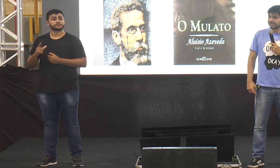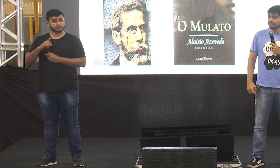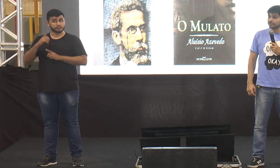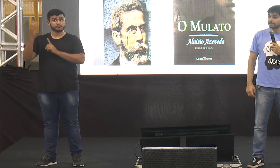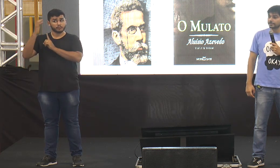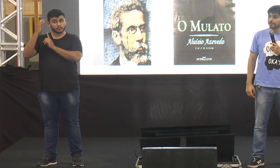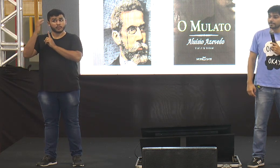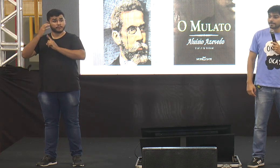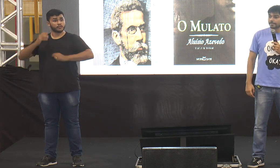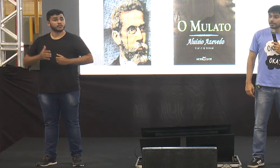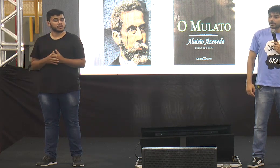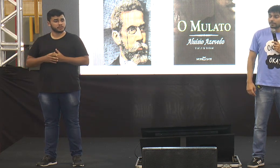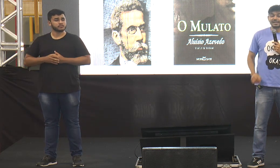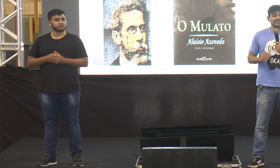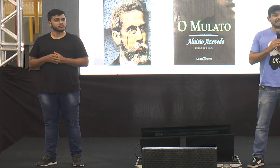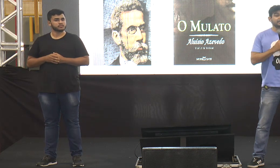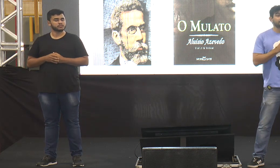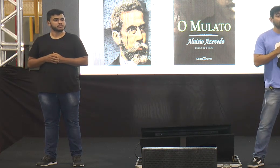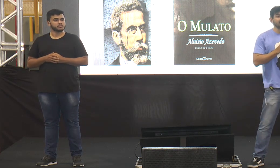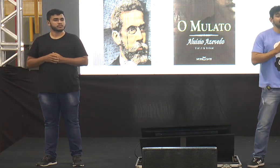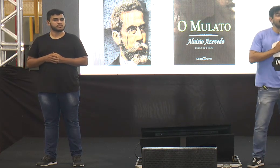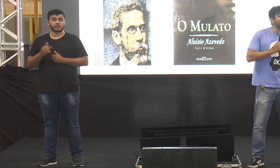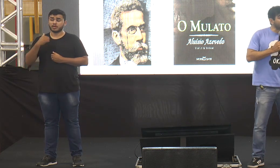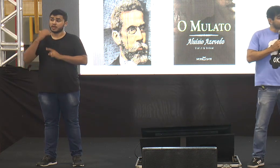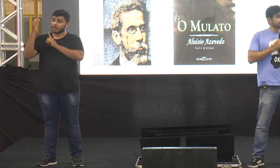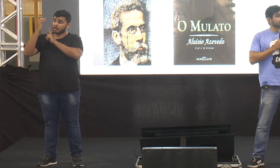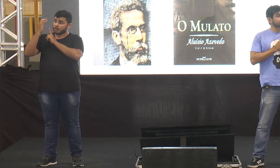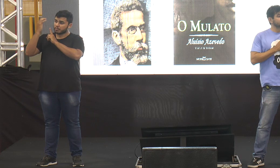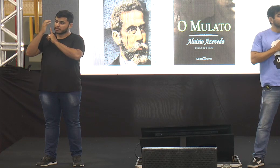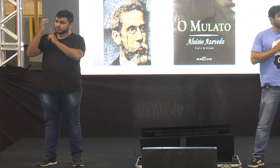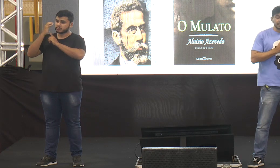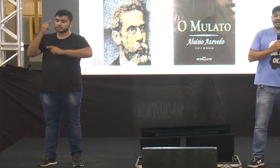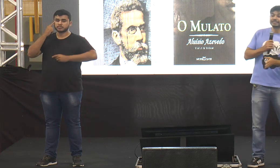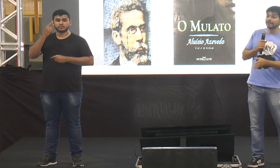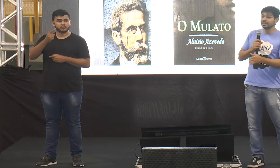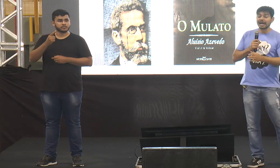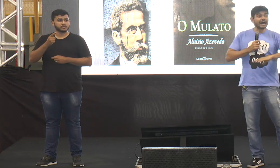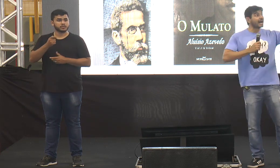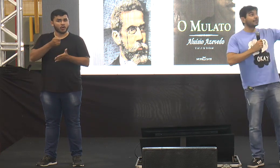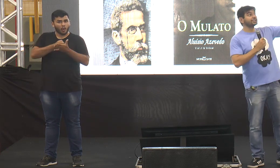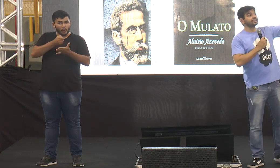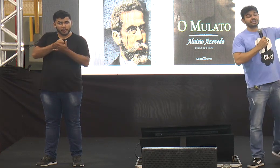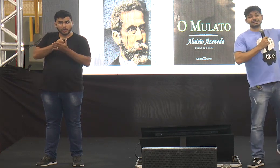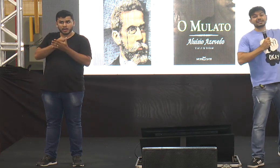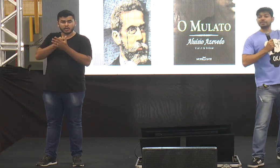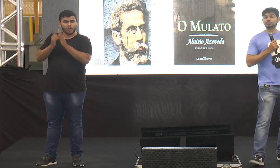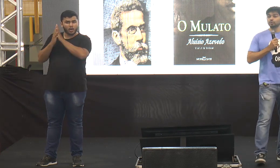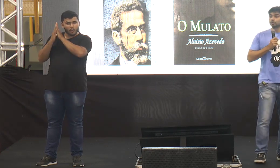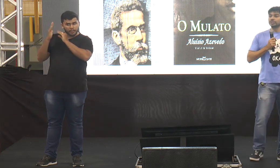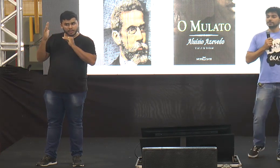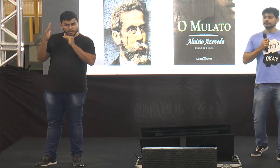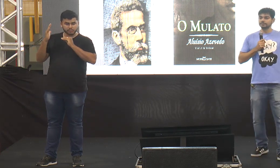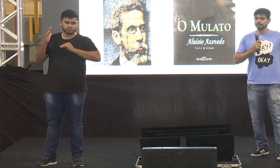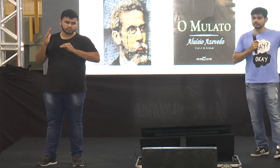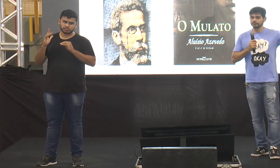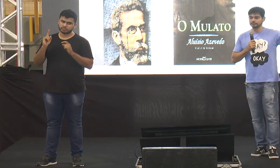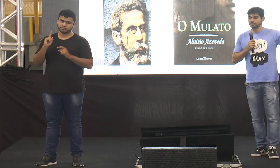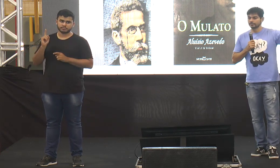Sim, influencia. Mas entre influenciar e determinar há uma distância